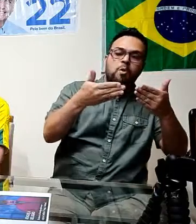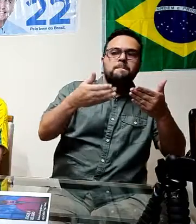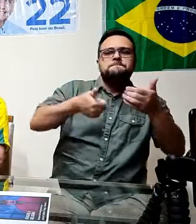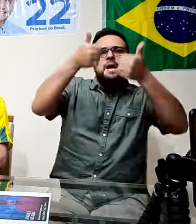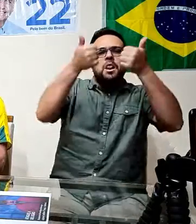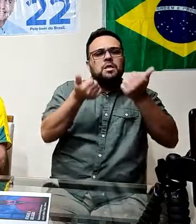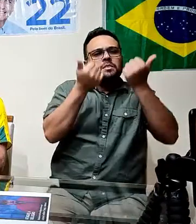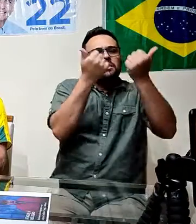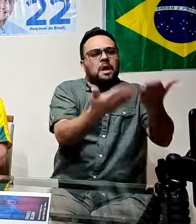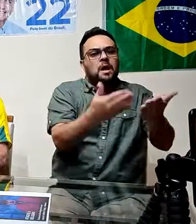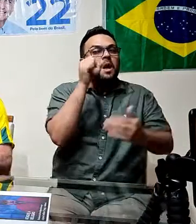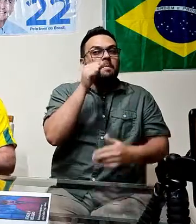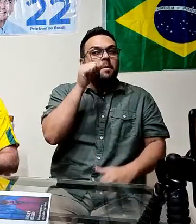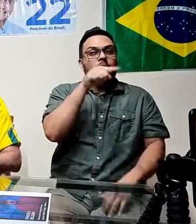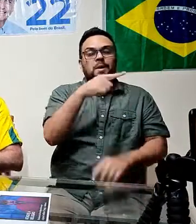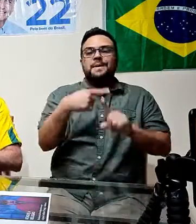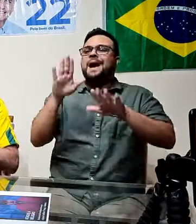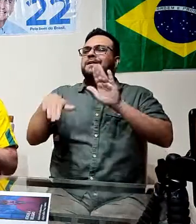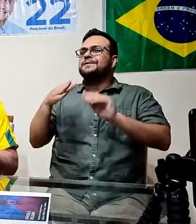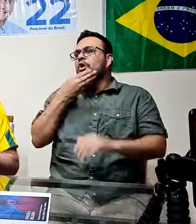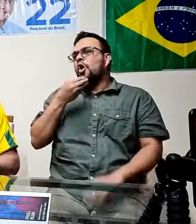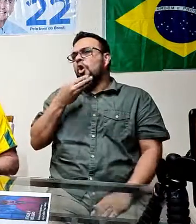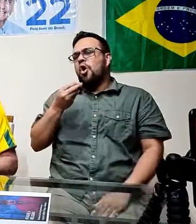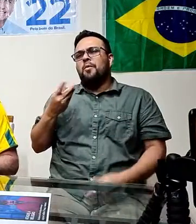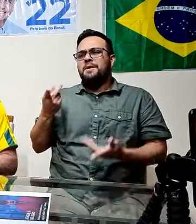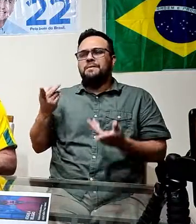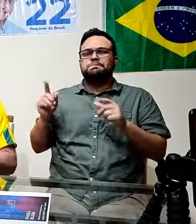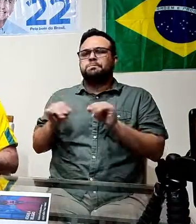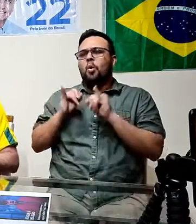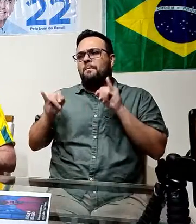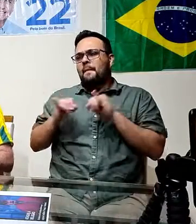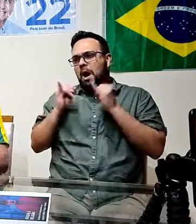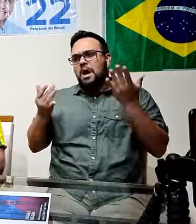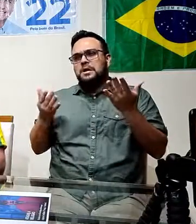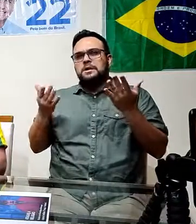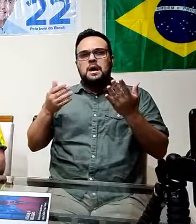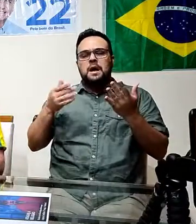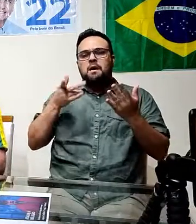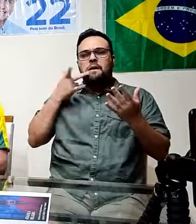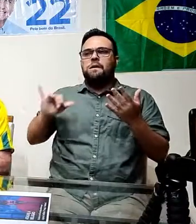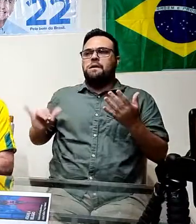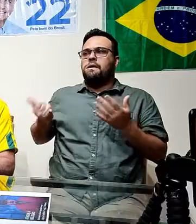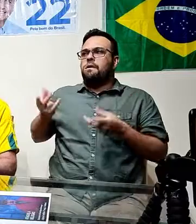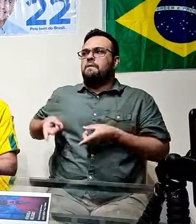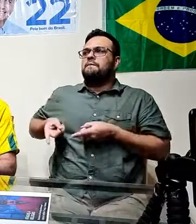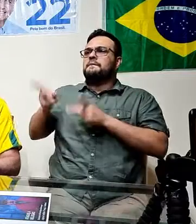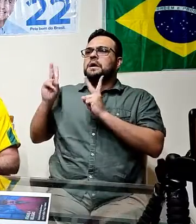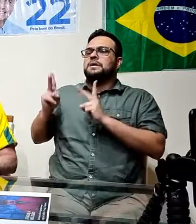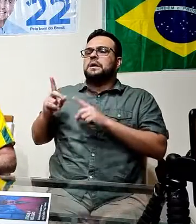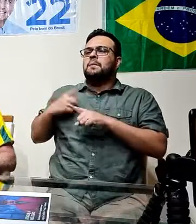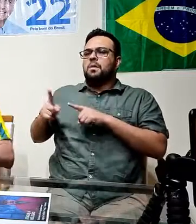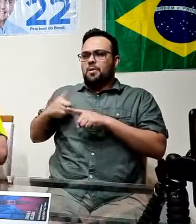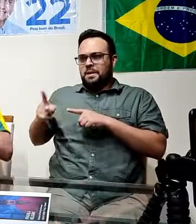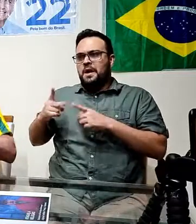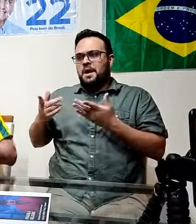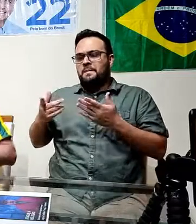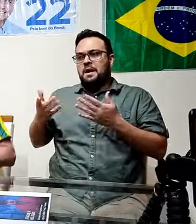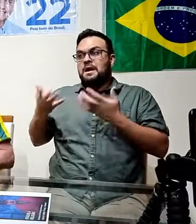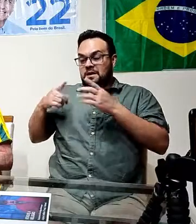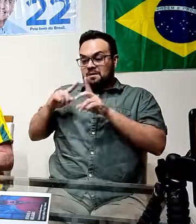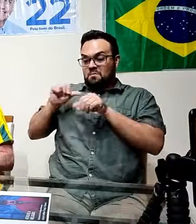para os homens. O homem, às vezes, faz uma besteira, né? Quer vender, não sei o quê, dá problema, quer mudar